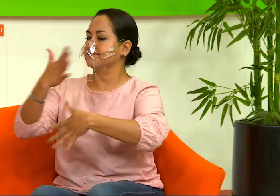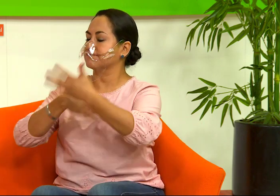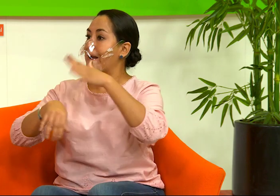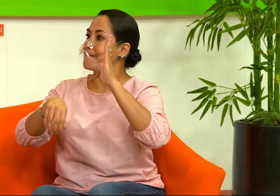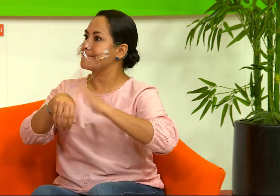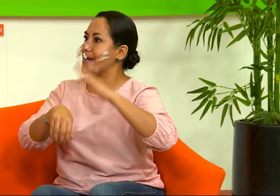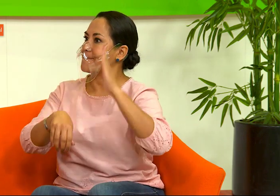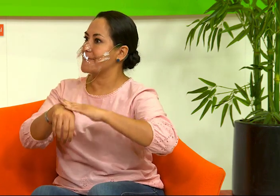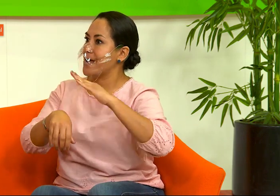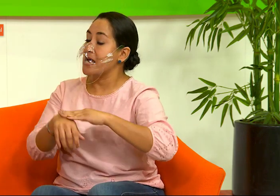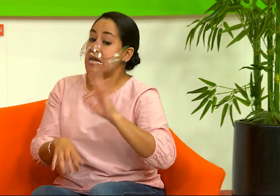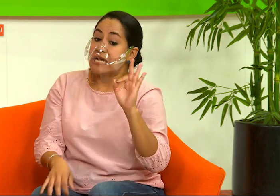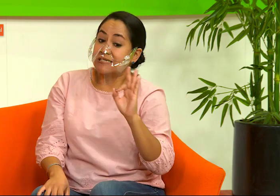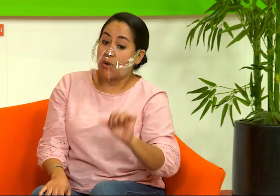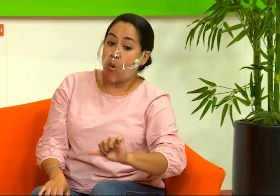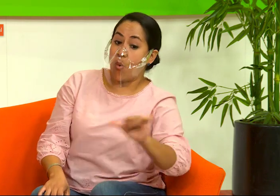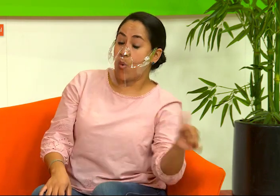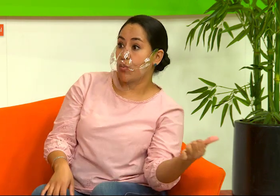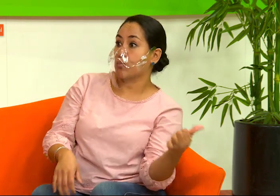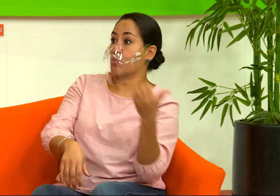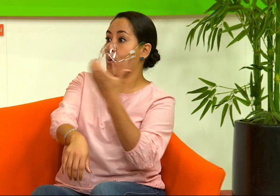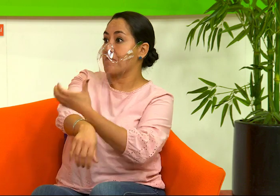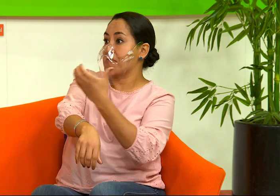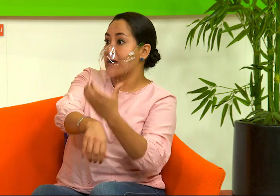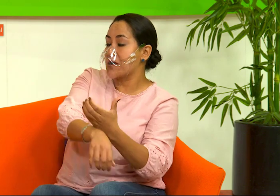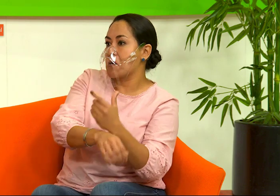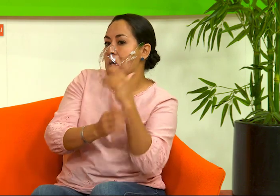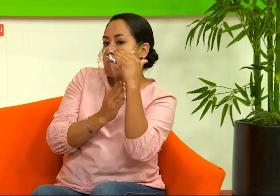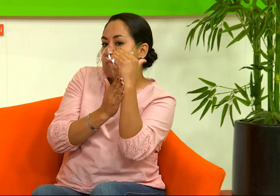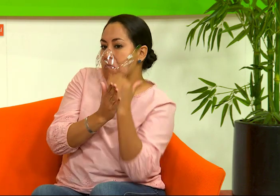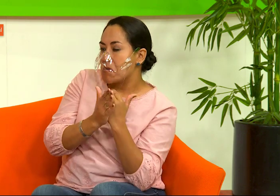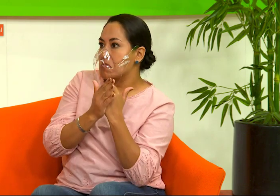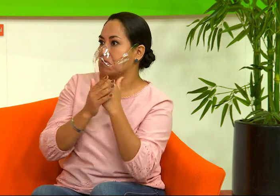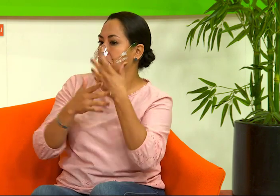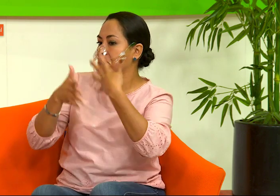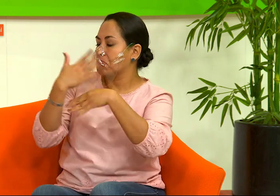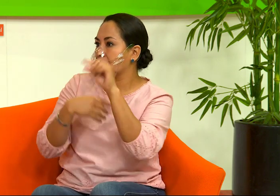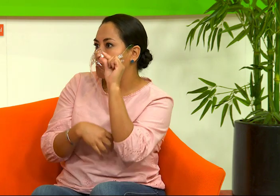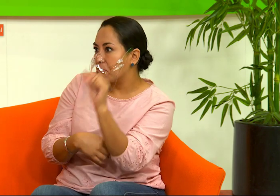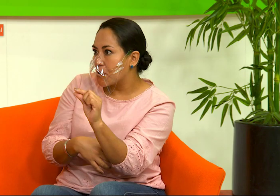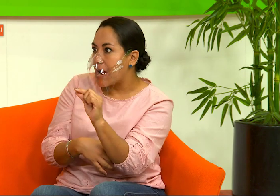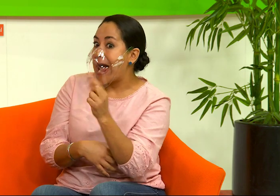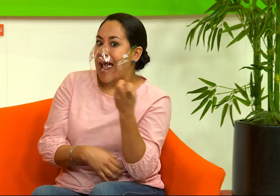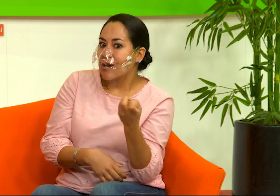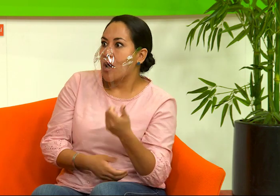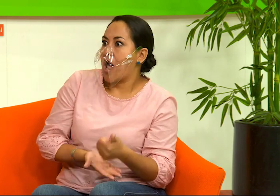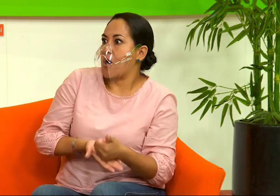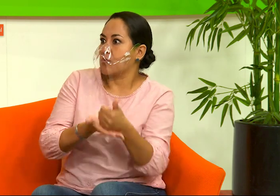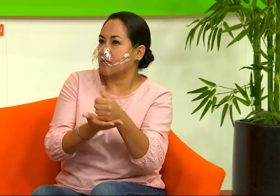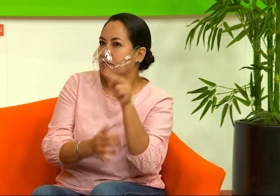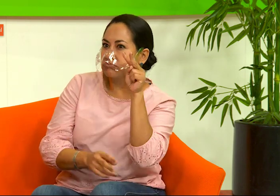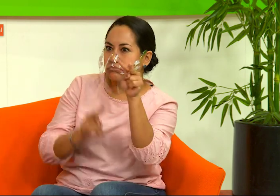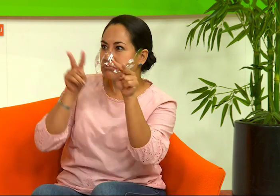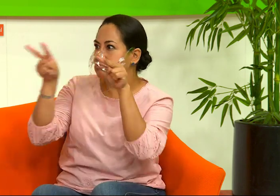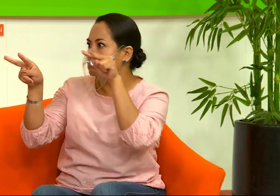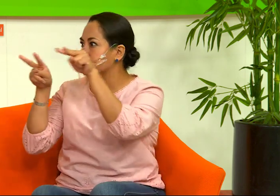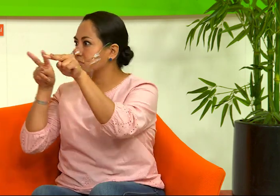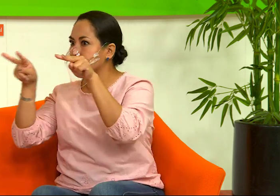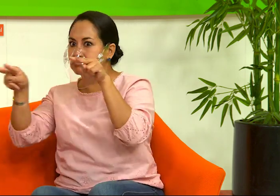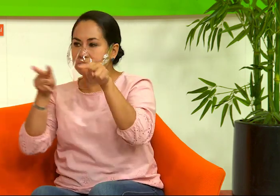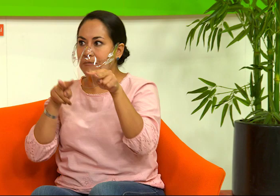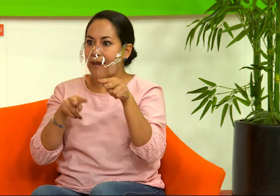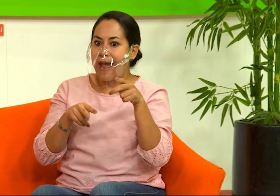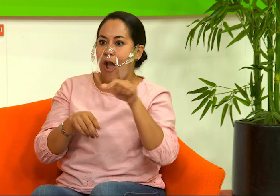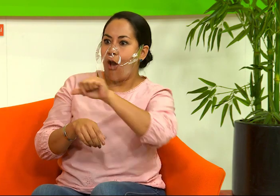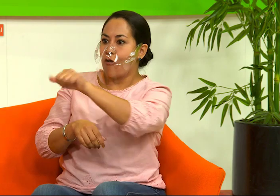interesados y aprovechan para cada vez emitir más mensajes en lengua de señas. Algunos alumnos son menos competentes en